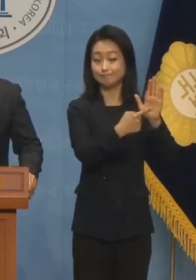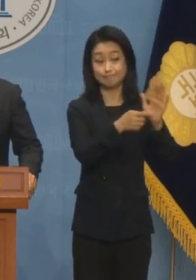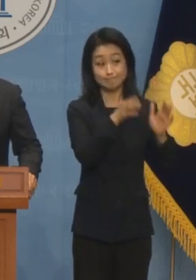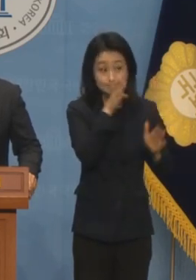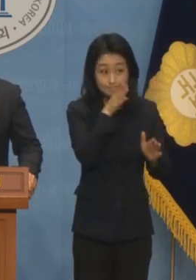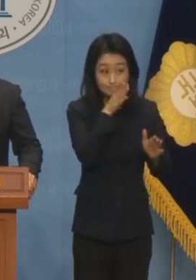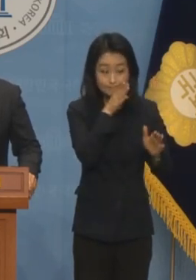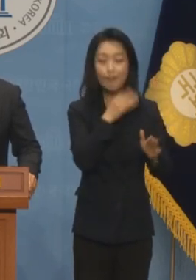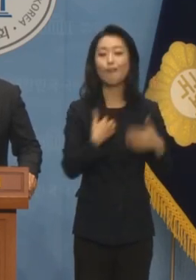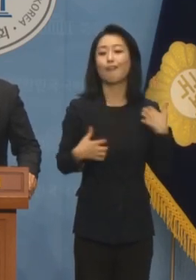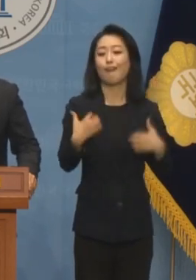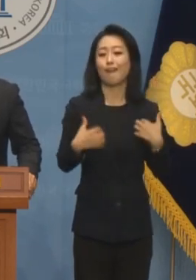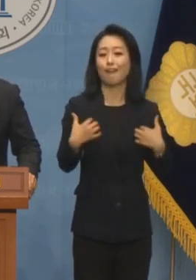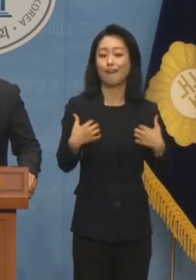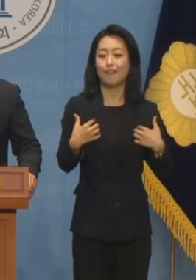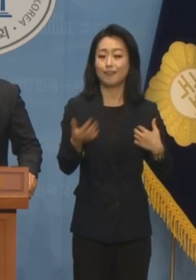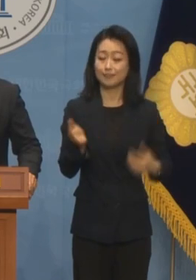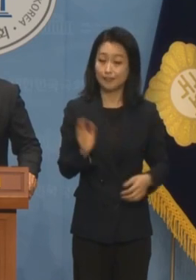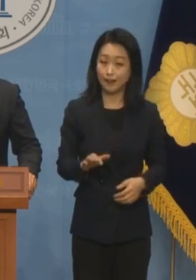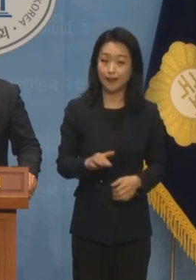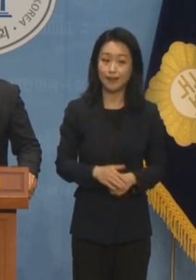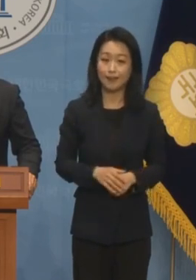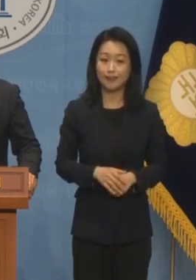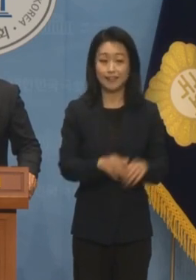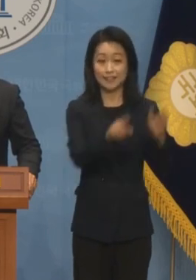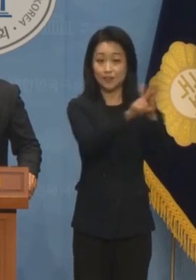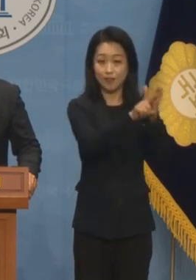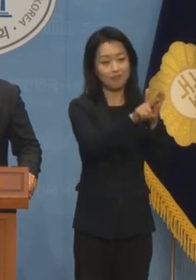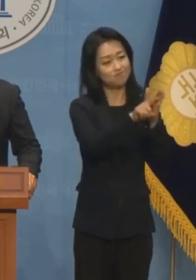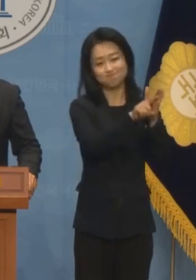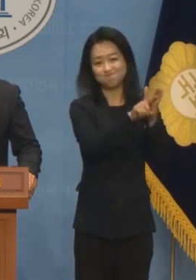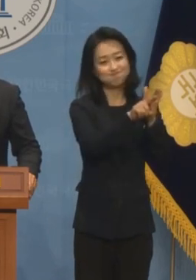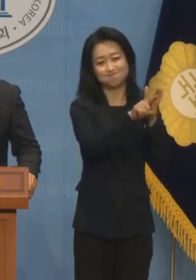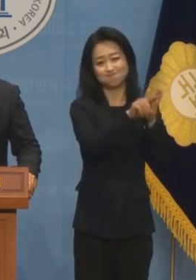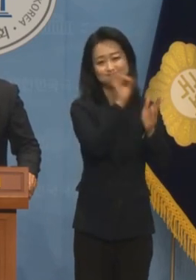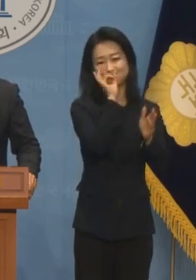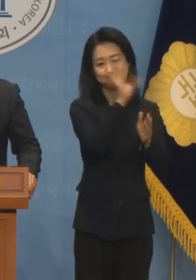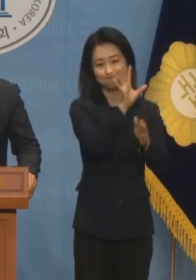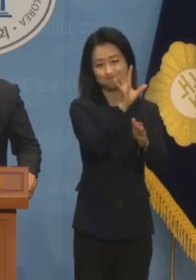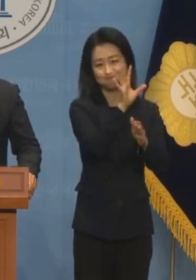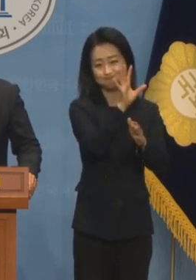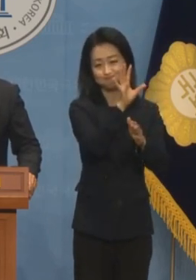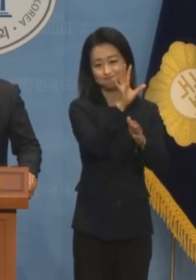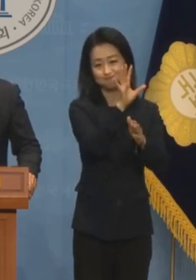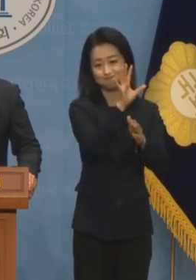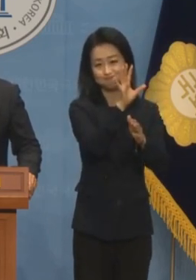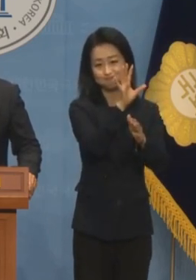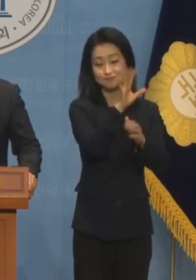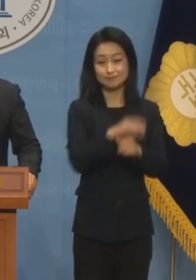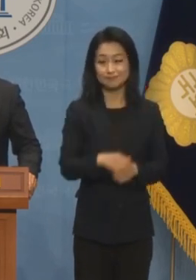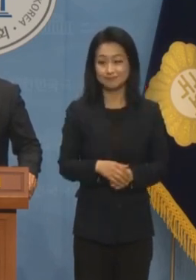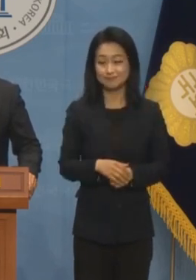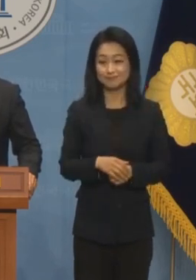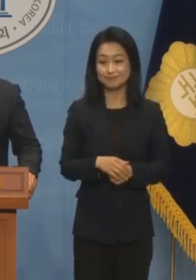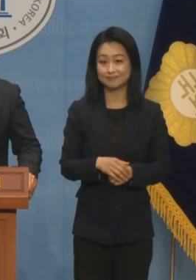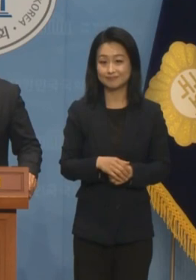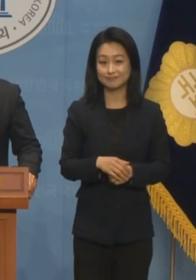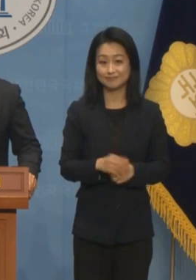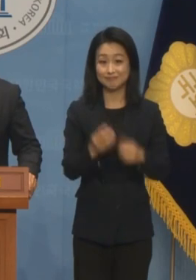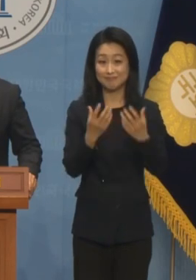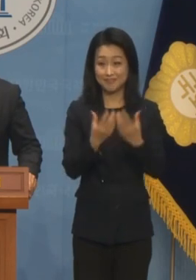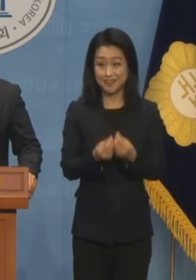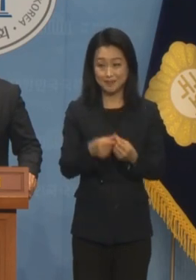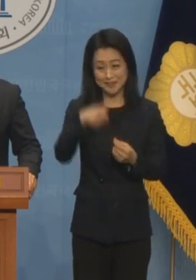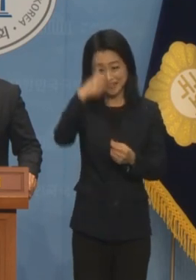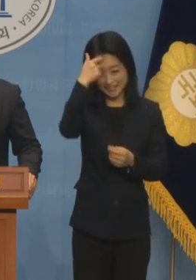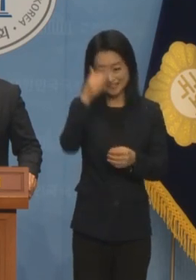사실이라면 환영합니다. 그러나 신뢰가 가지를 않습니다. 장날에 찾아온 약장수의